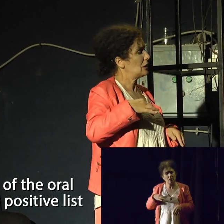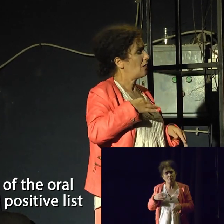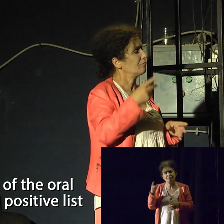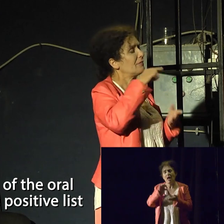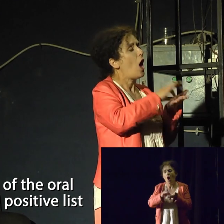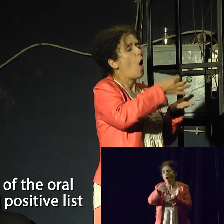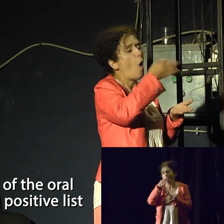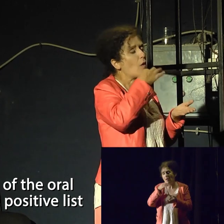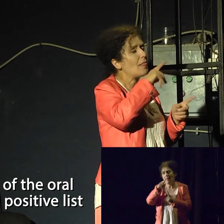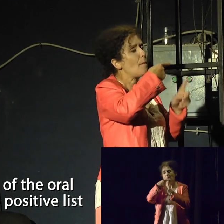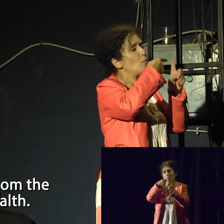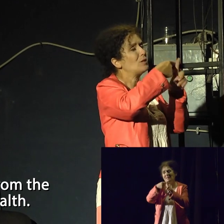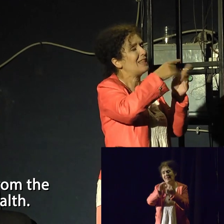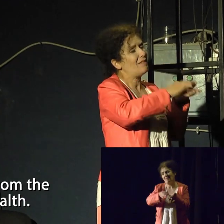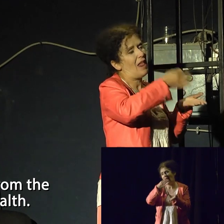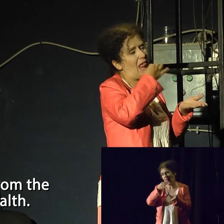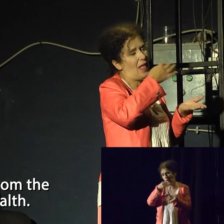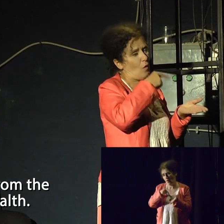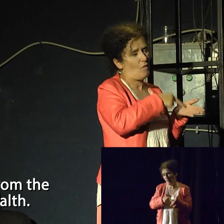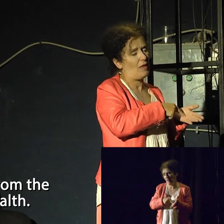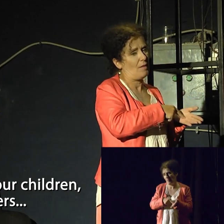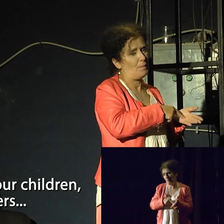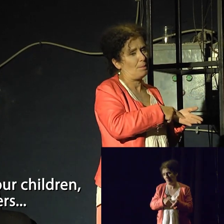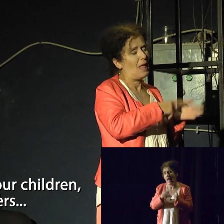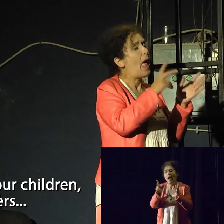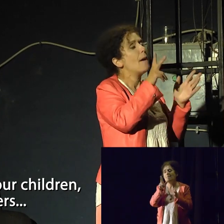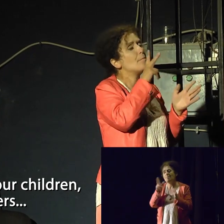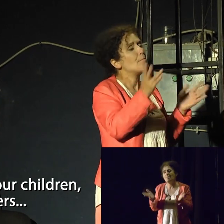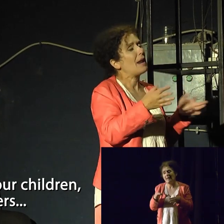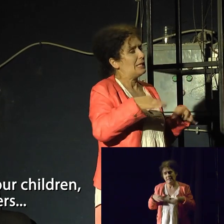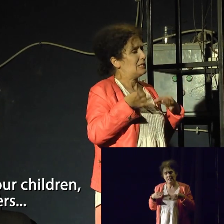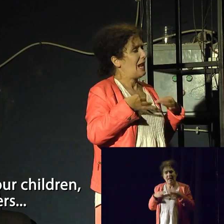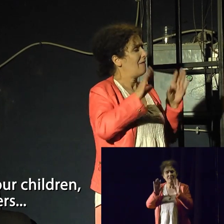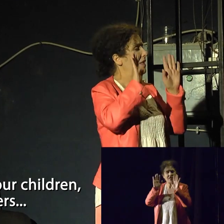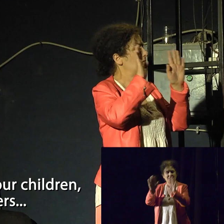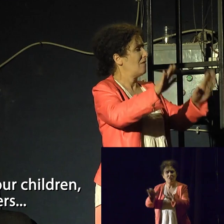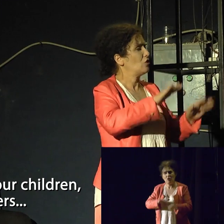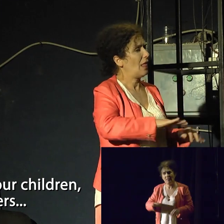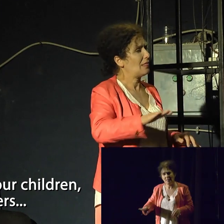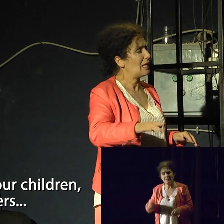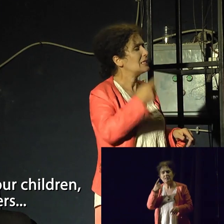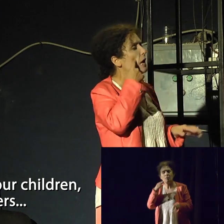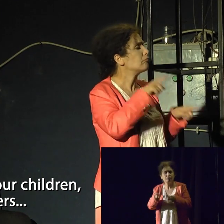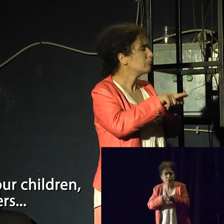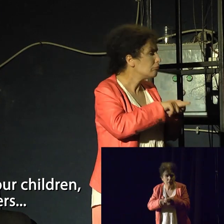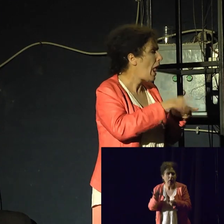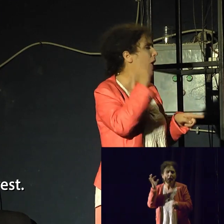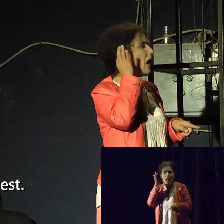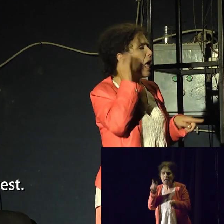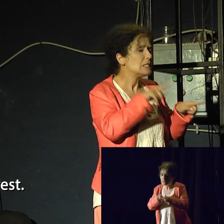орална контрацепција на позитивна листа на лекови. Барајте здравје за вашите деца, за вашите браќа, сестри,